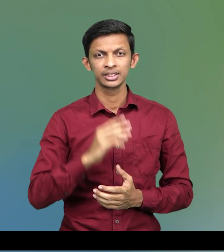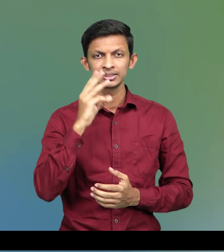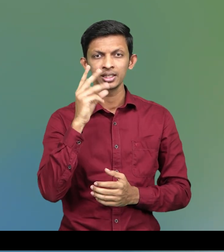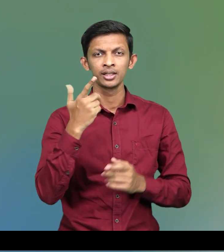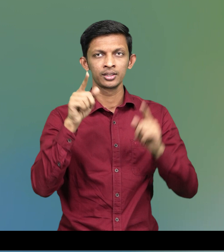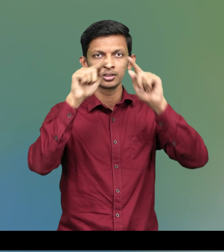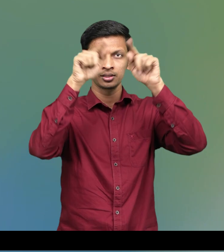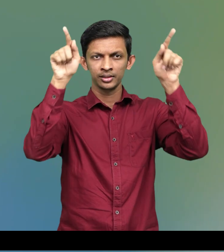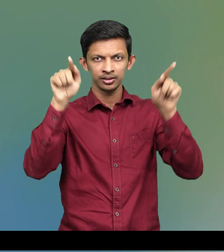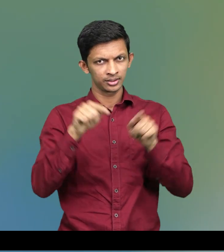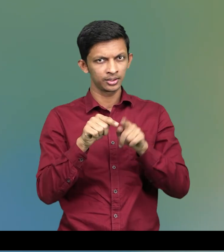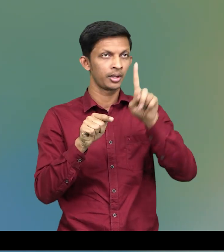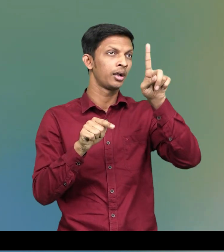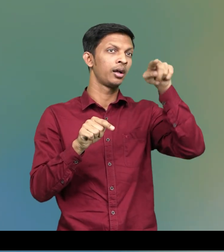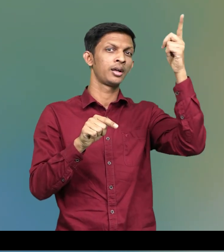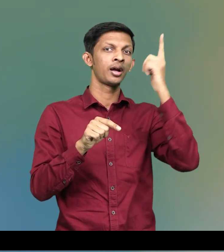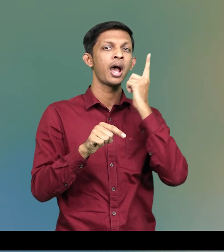మరియు ఇండో గంగా మైదానం.